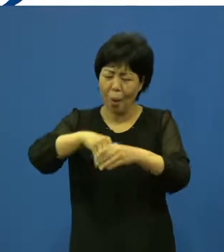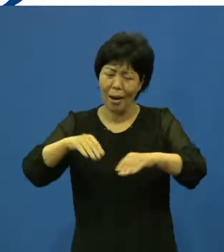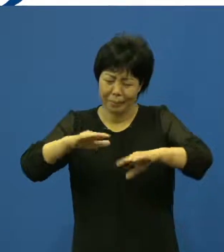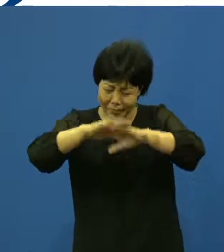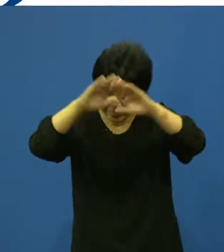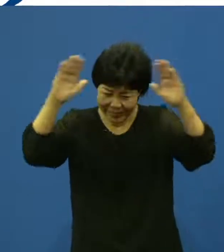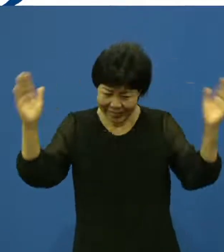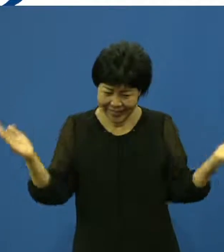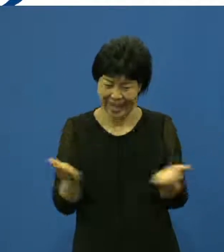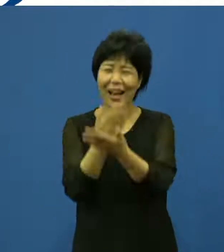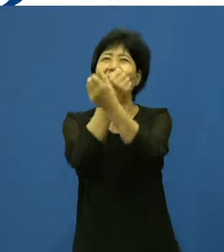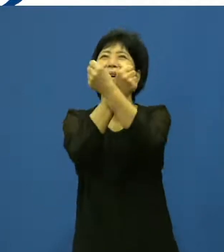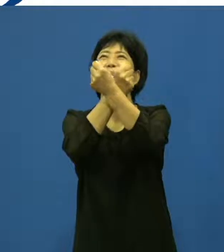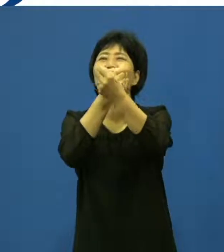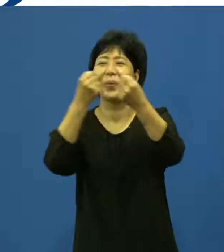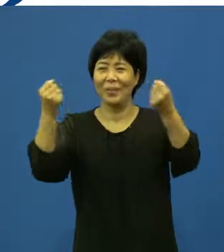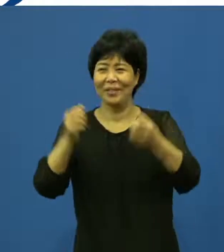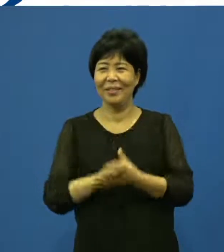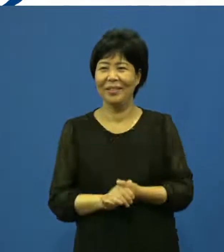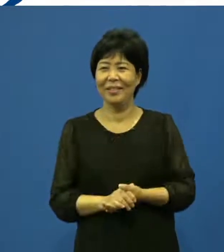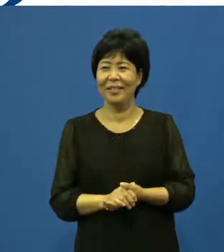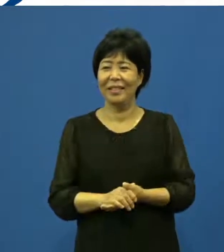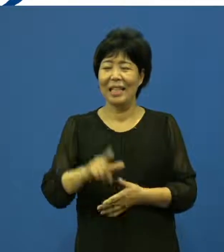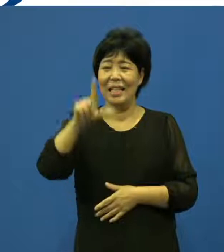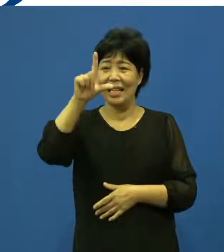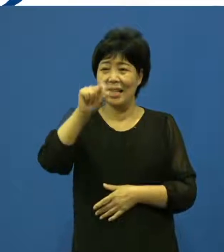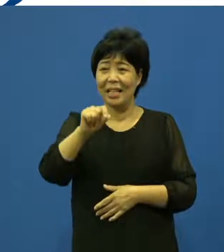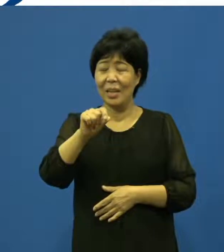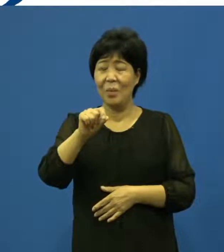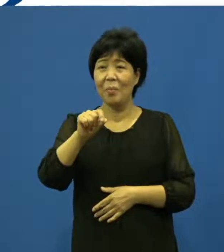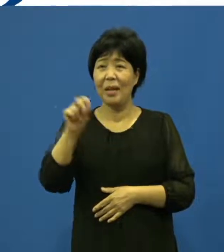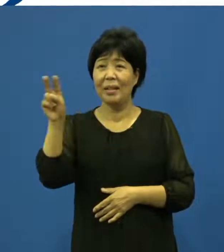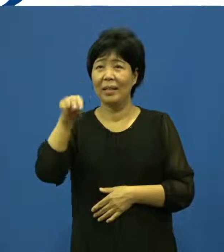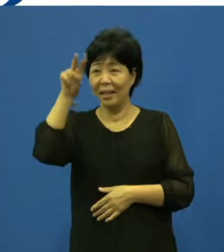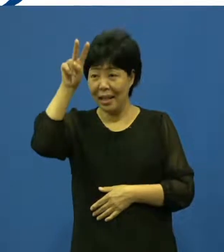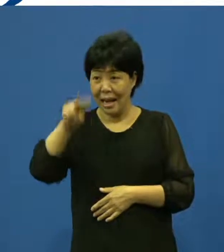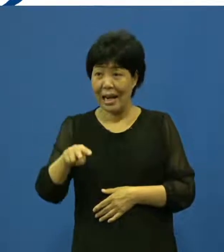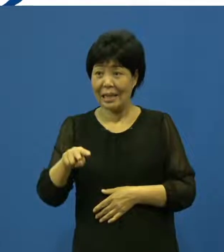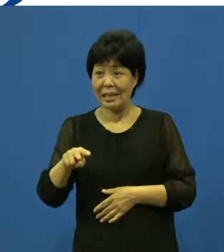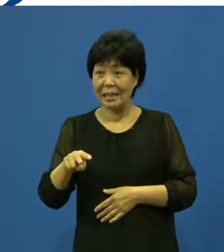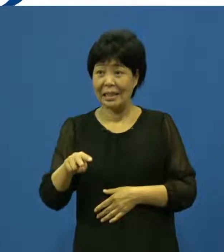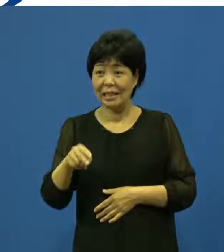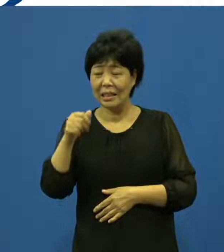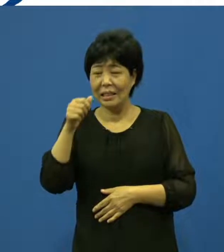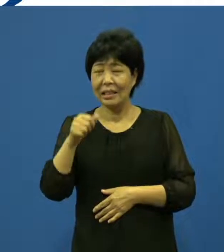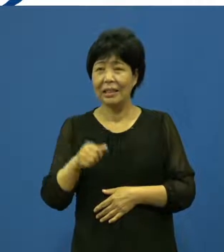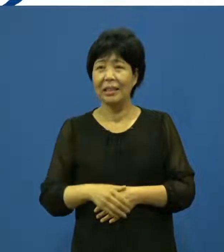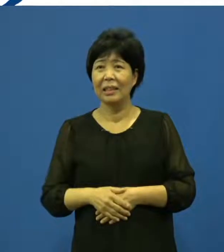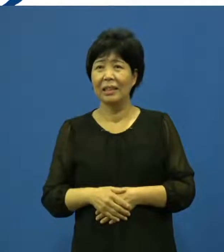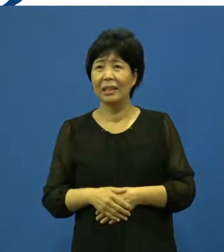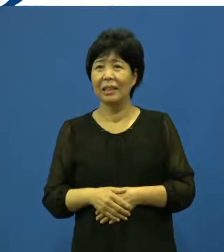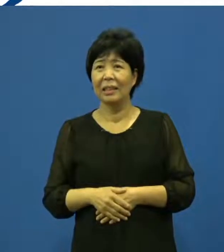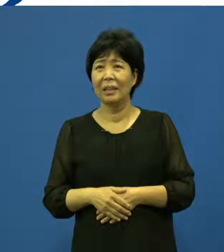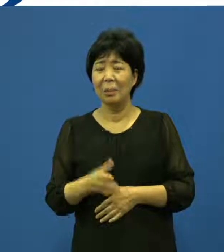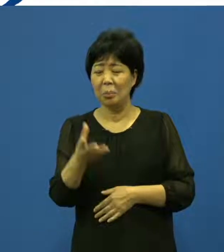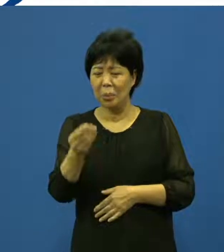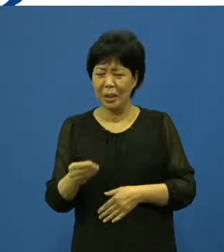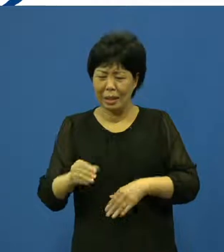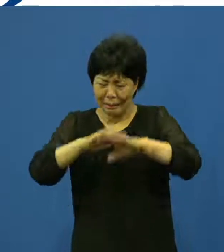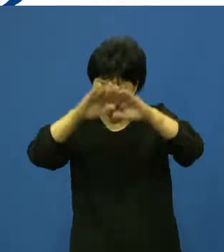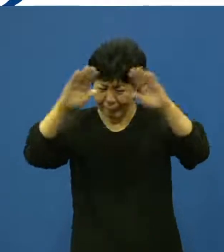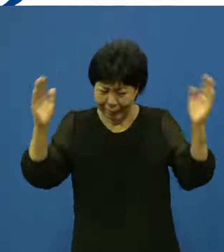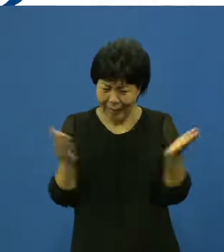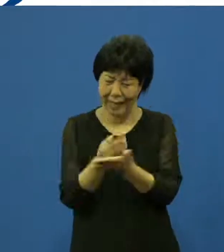1만 달란트의 그 빛을 탕감받은 자와 같은 거예요. 그러니까 여러분, 우리가 이제 그 은혜를 입은 자로서 다른